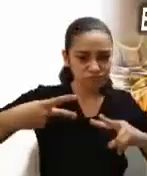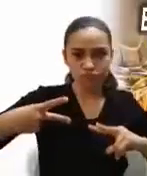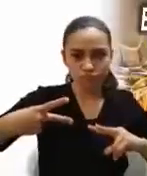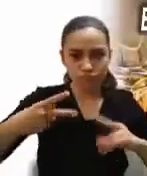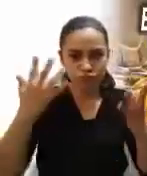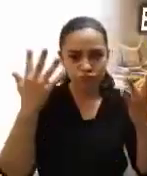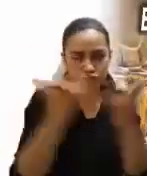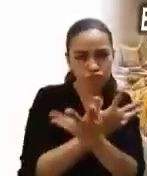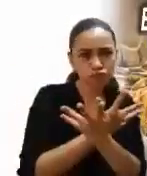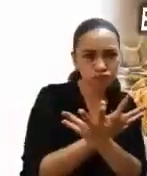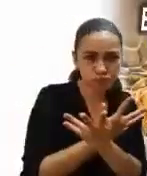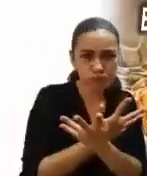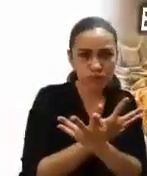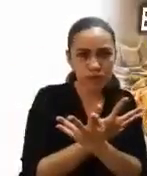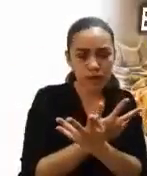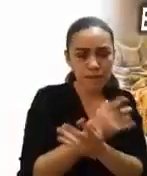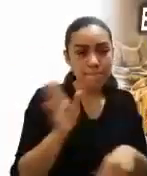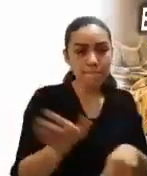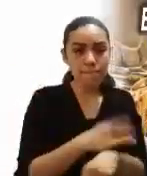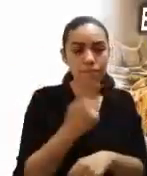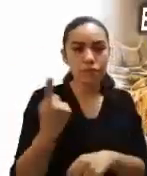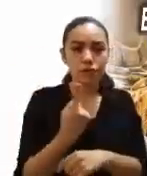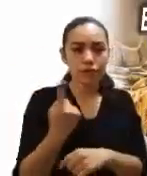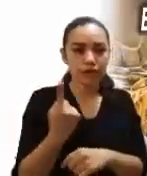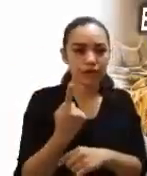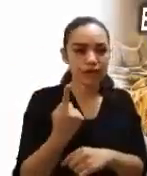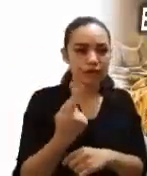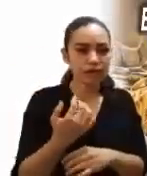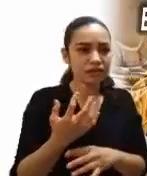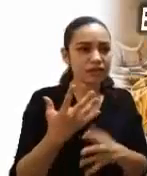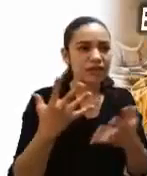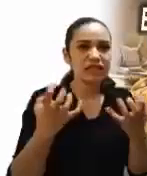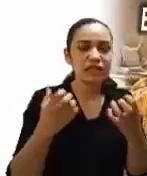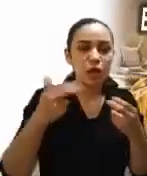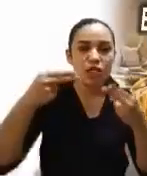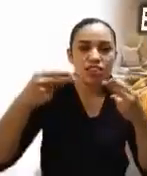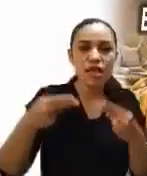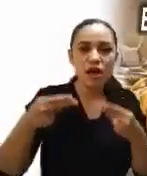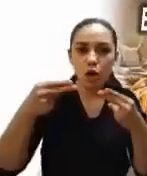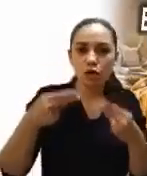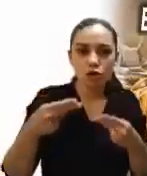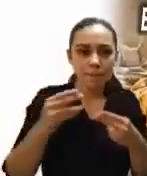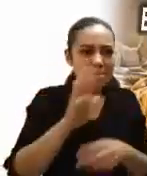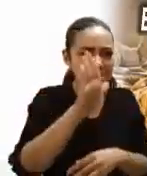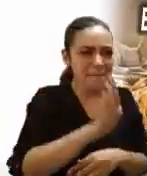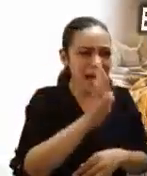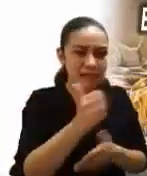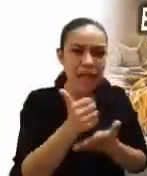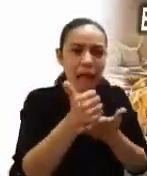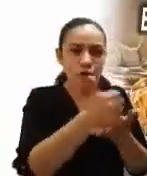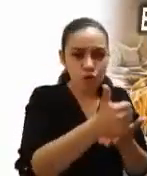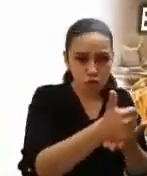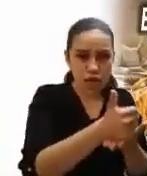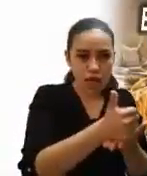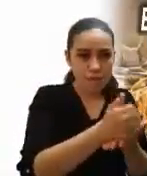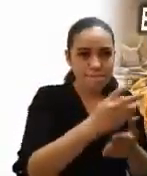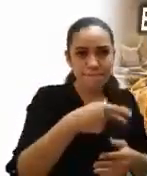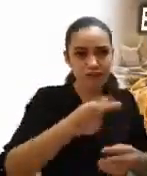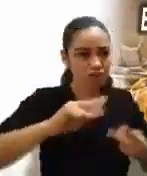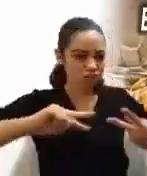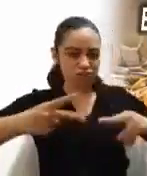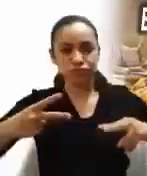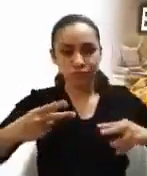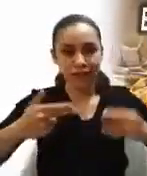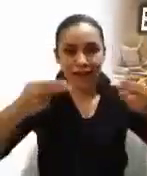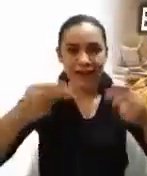caridades disfrazados de ayuda, pero que son verdaderos negocios. Cristo hoy nos espera en